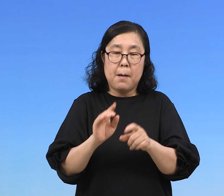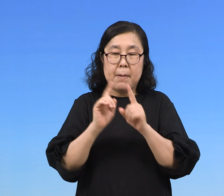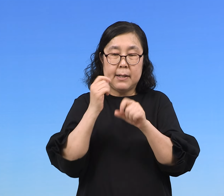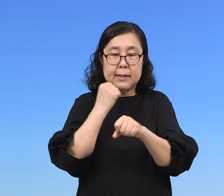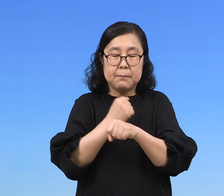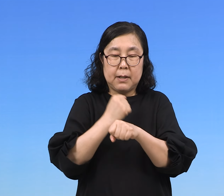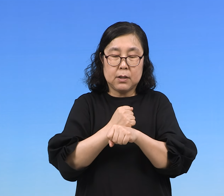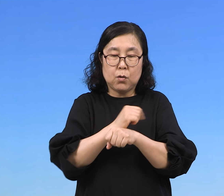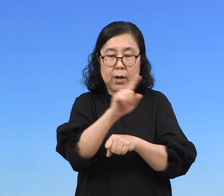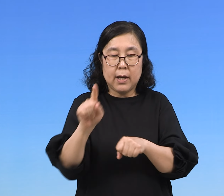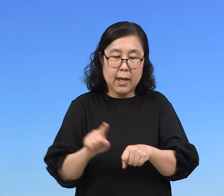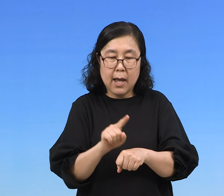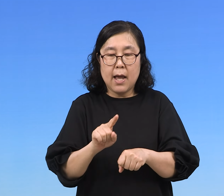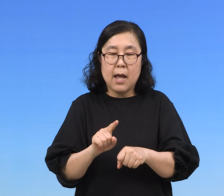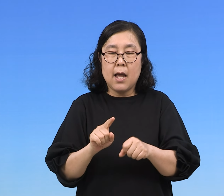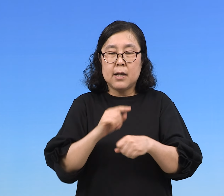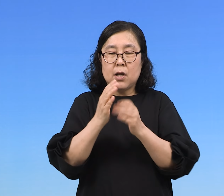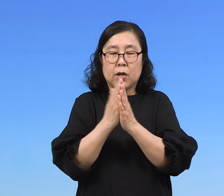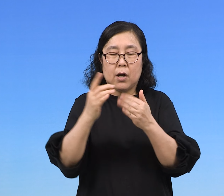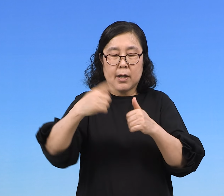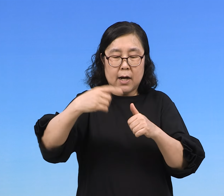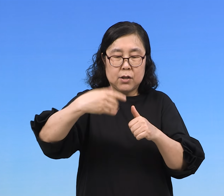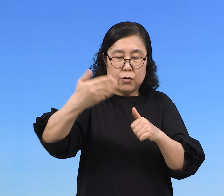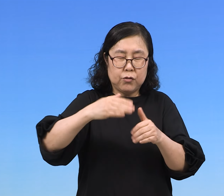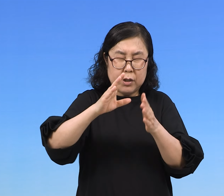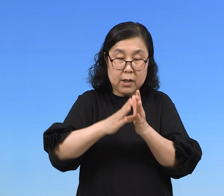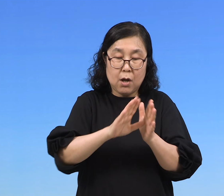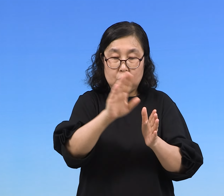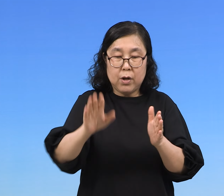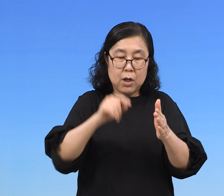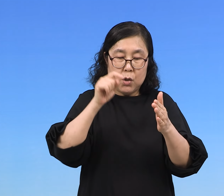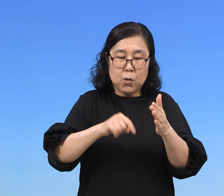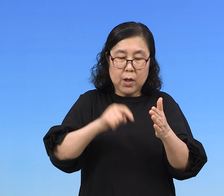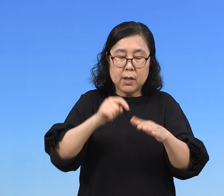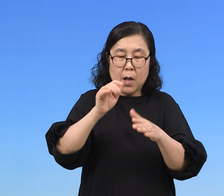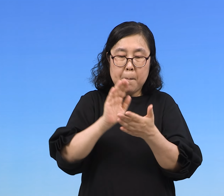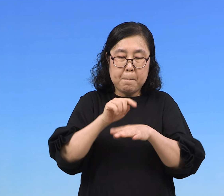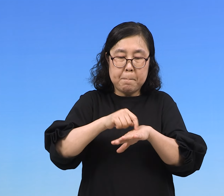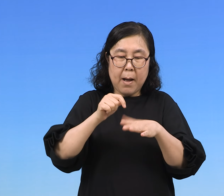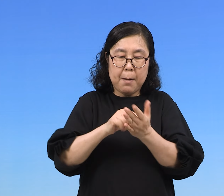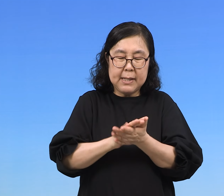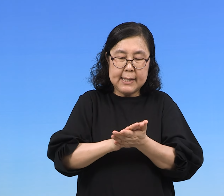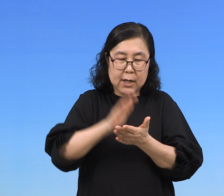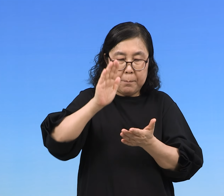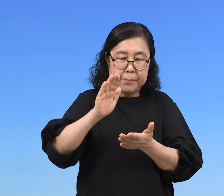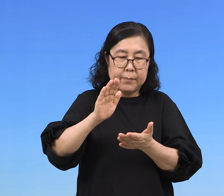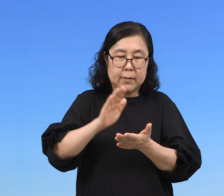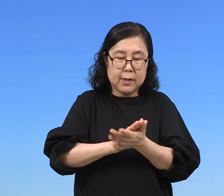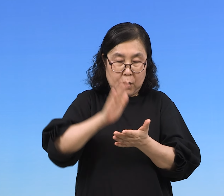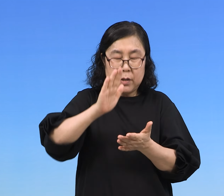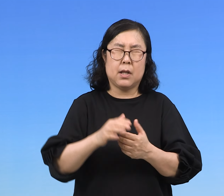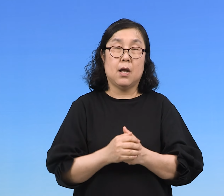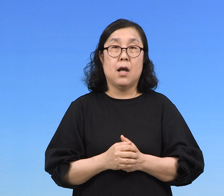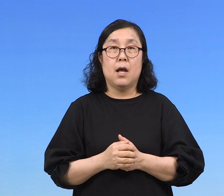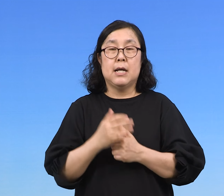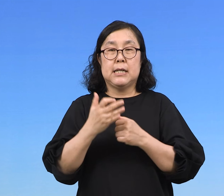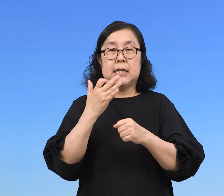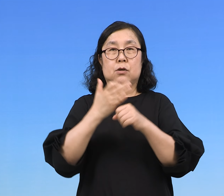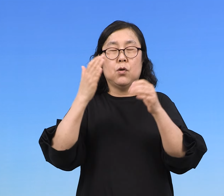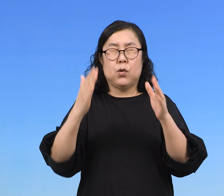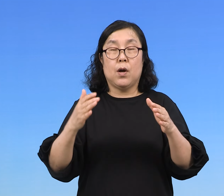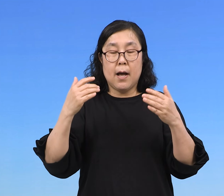우리에게 말씀하시고 우리에게 성경을 풀어주실 때에 우리 속에서 마음이 뜨겁지 아니하더냐. 지난 19년